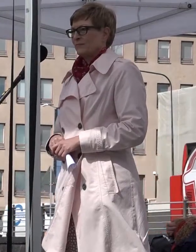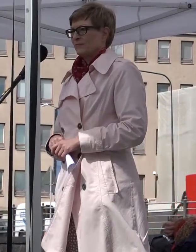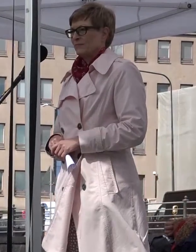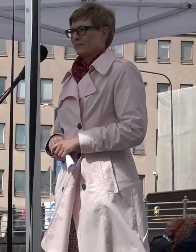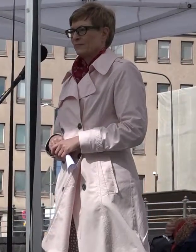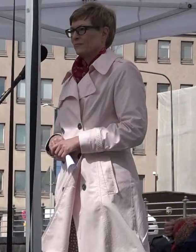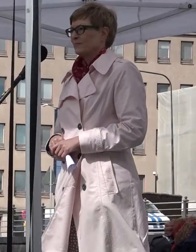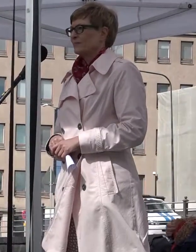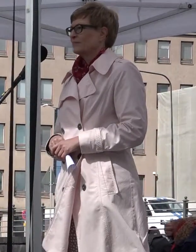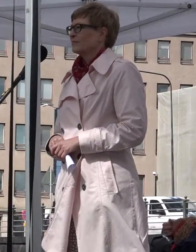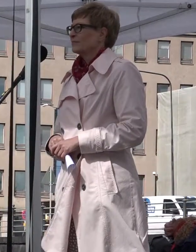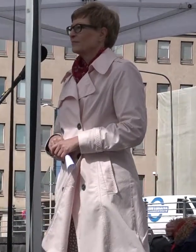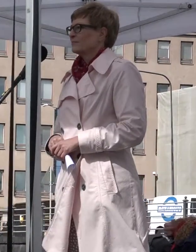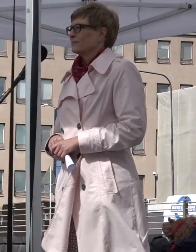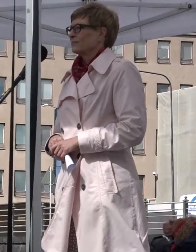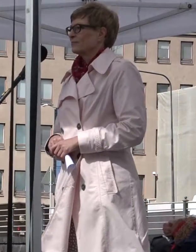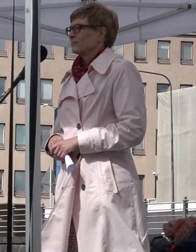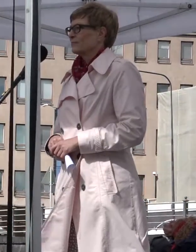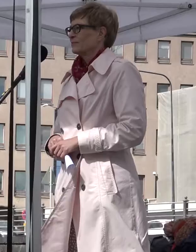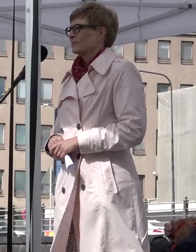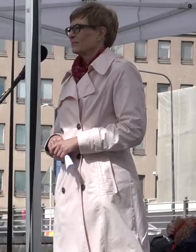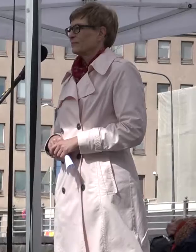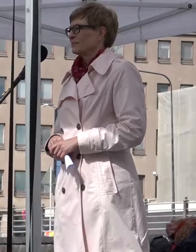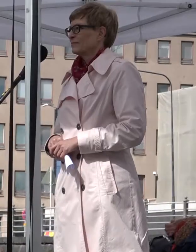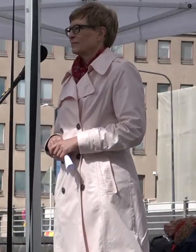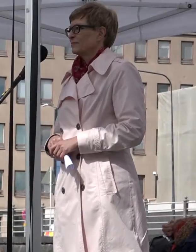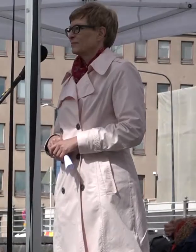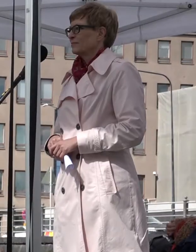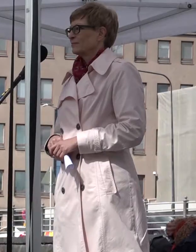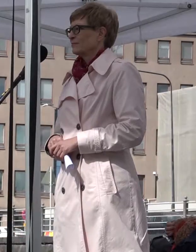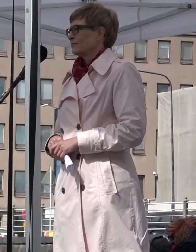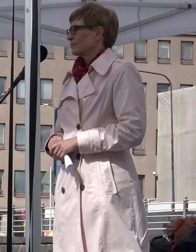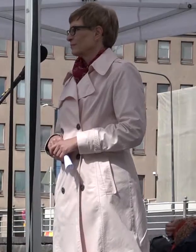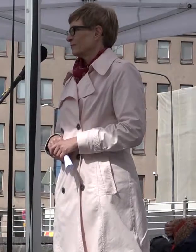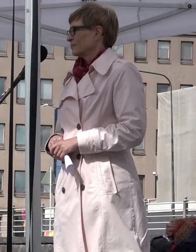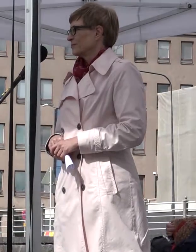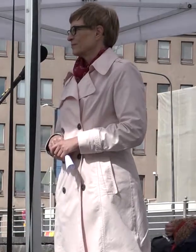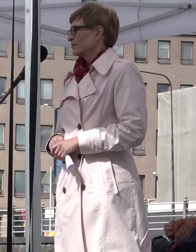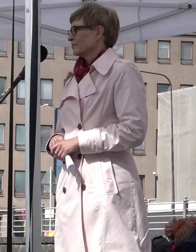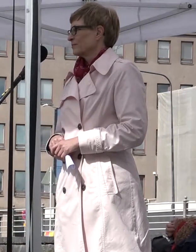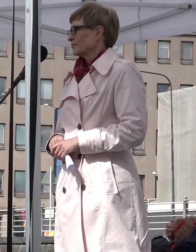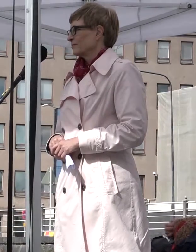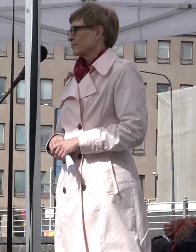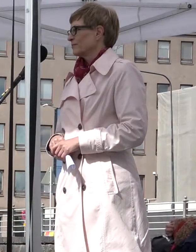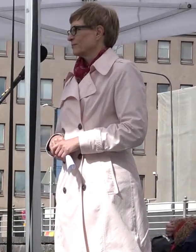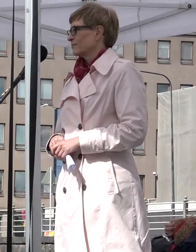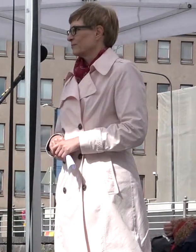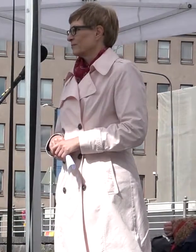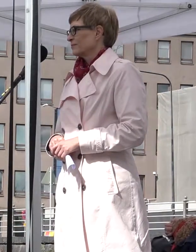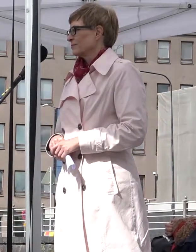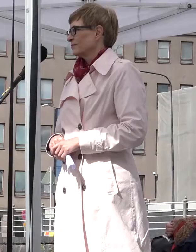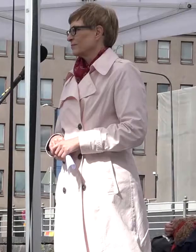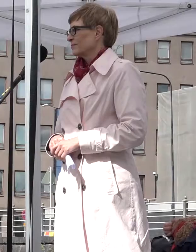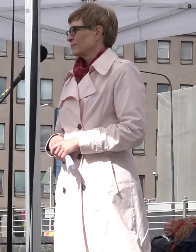perustettu juuri tällä viikolla tätä toimintaa varten. Et työhän alkaa vasta tästä. Tämä on vaativa ja iso työ, mutta tämä on todella